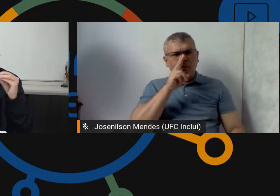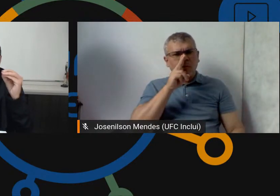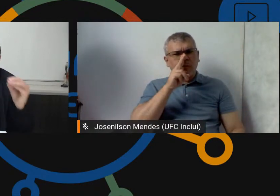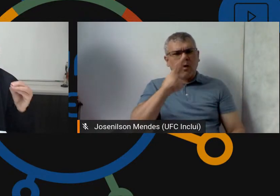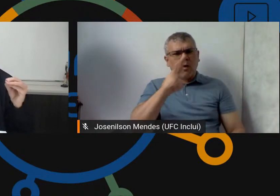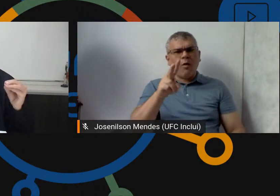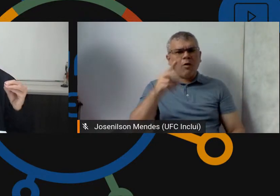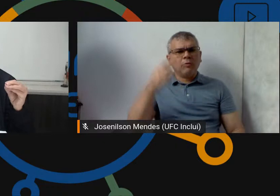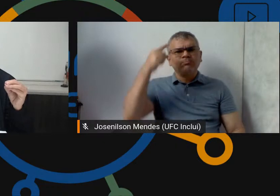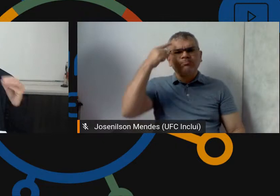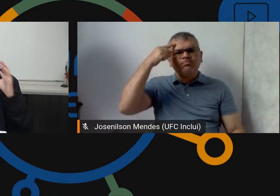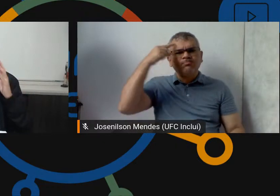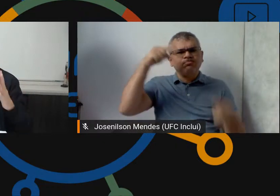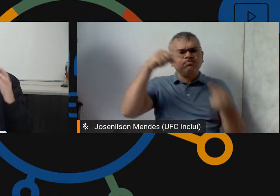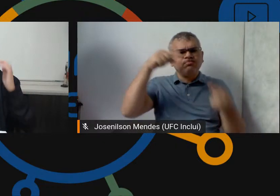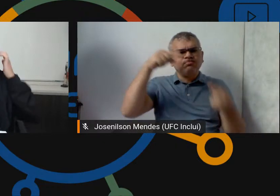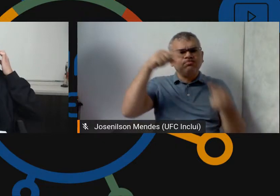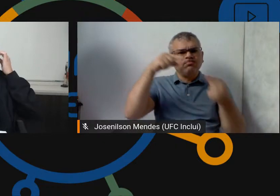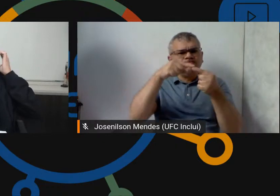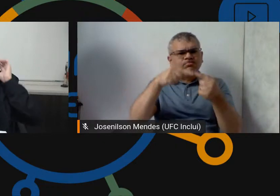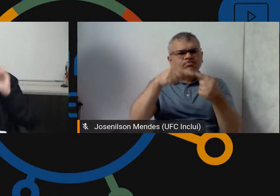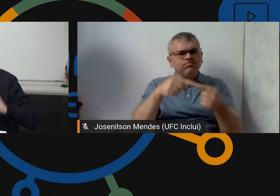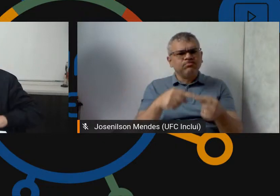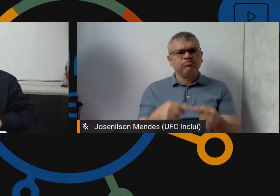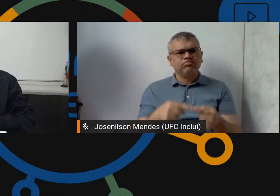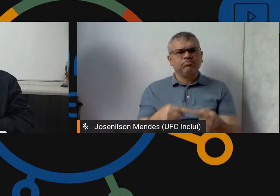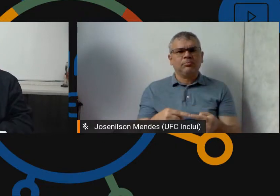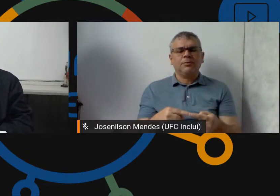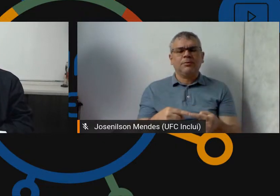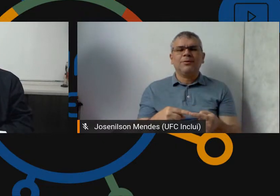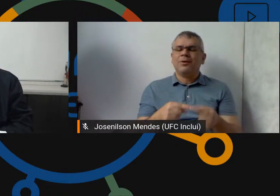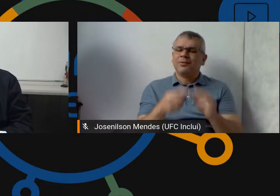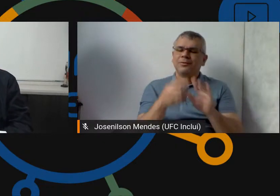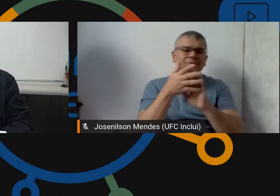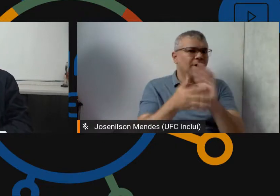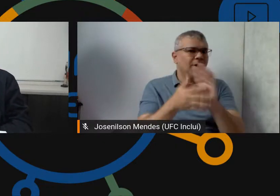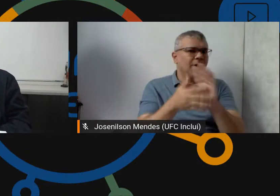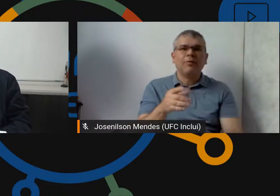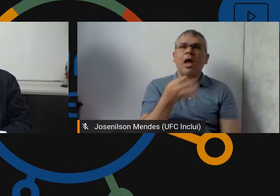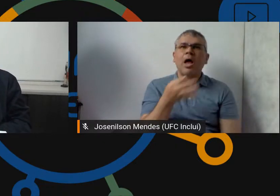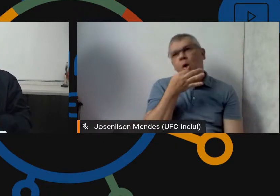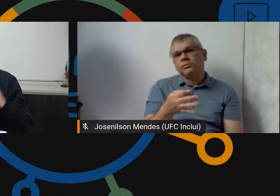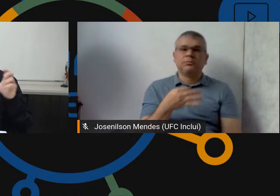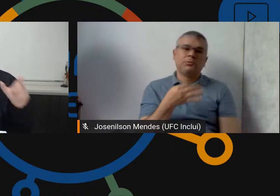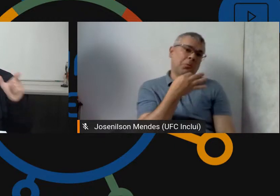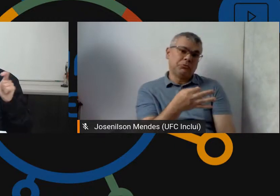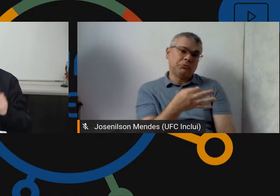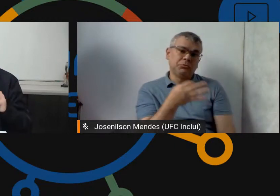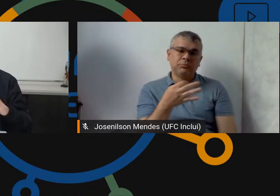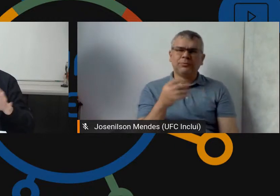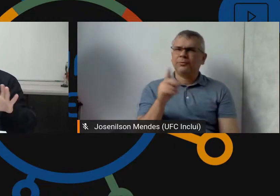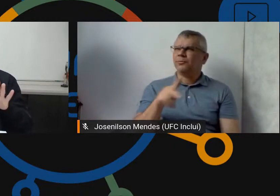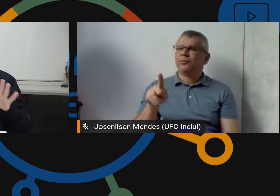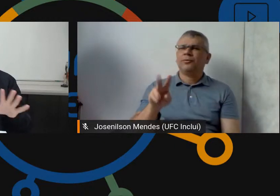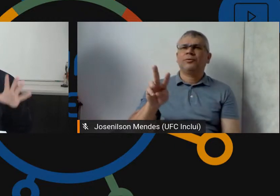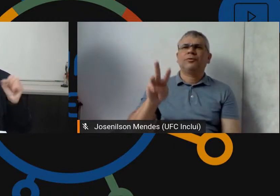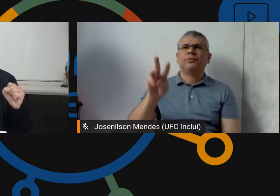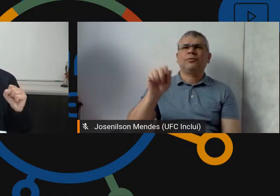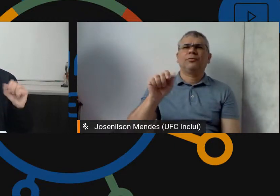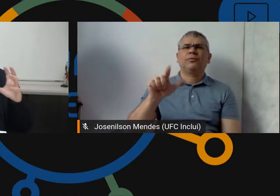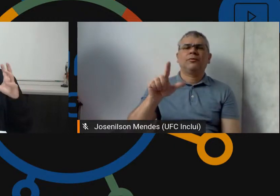é opinativo. Tem um professor, ele é professor titular na filosofia da Unicamp, né, o professor Walter Carnielli, ele